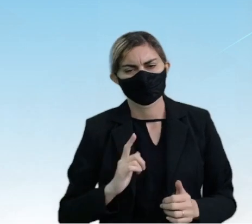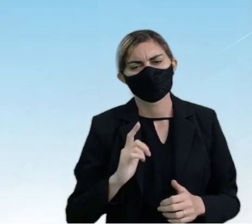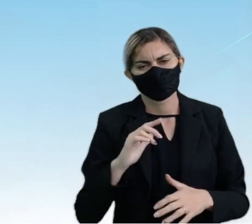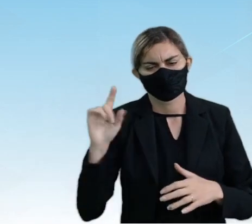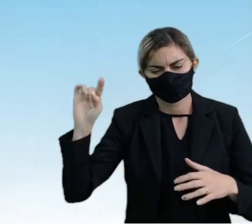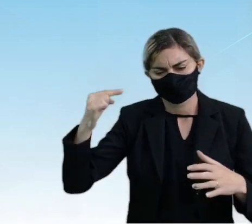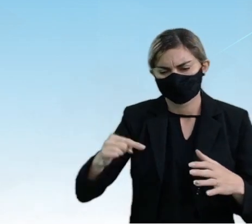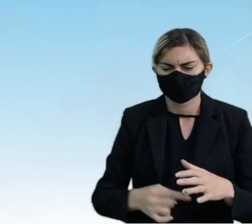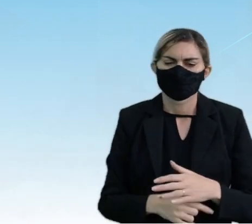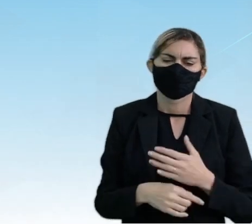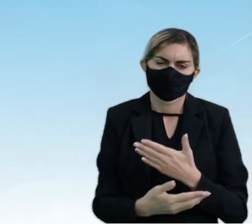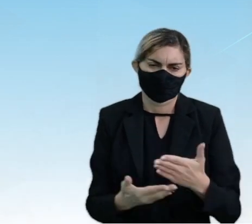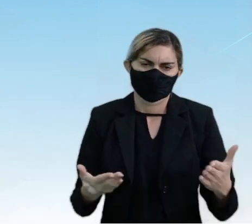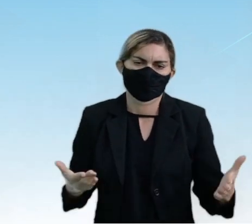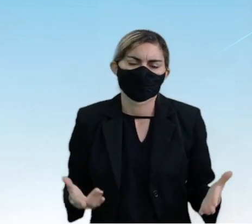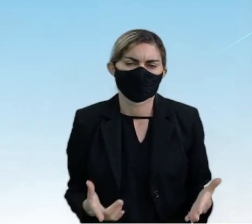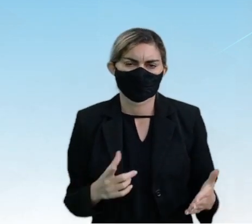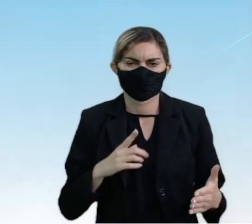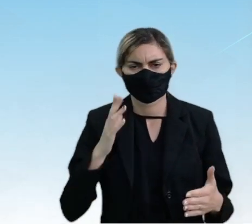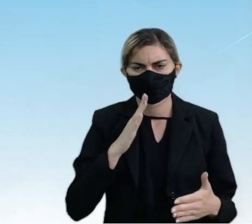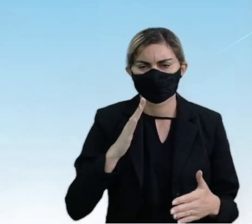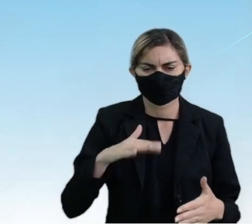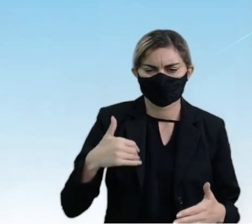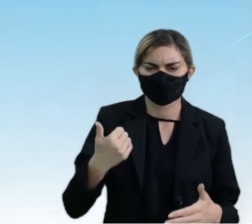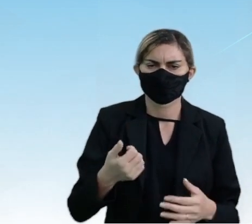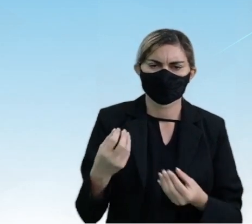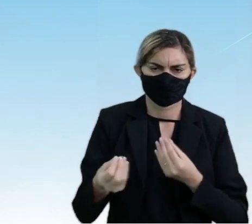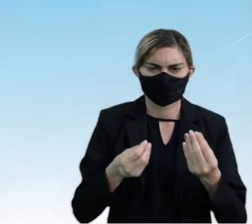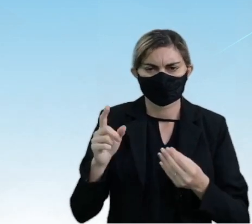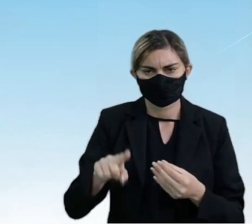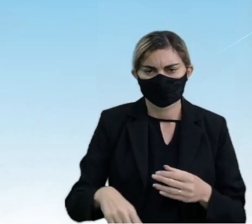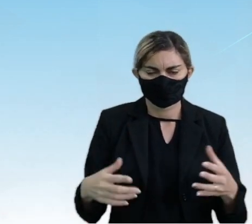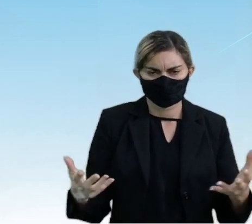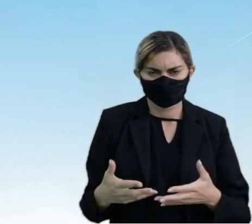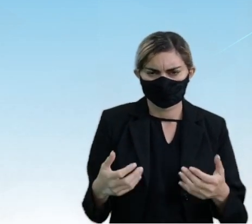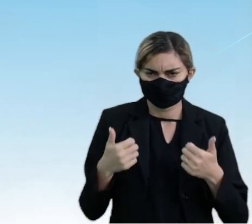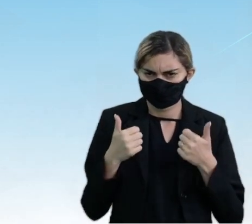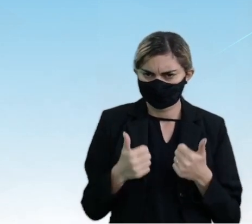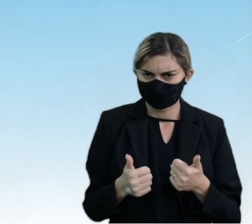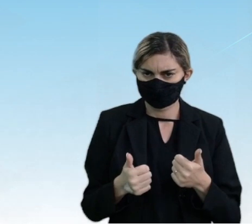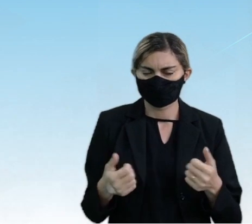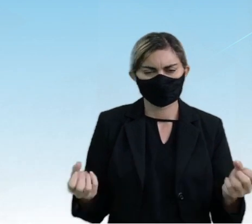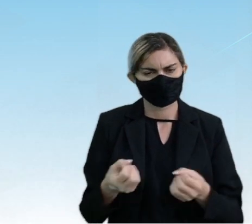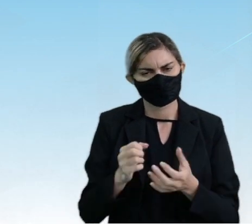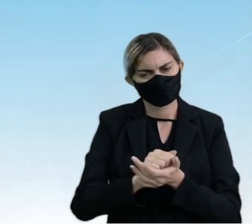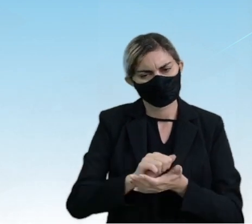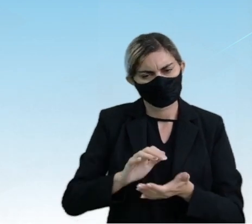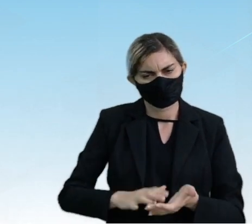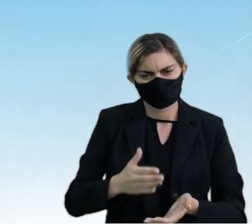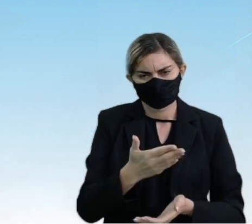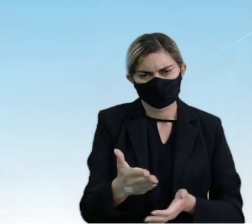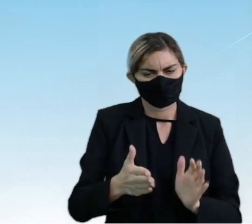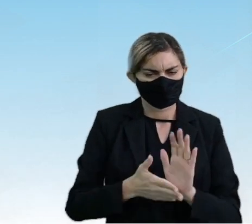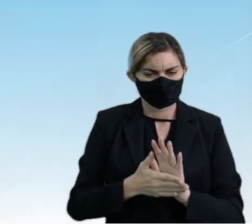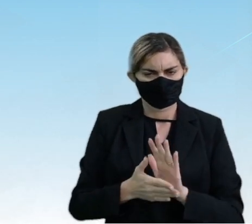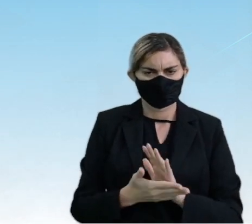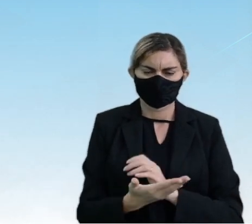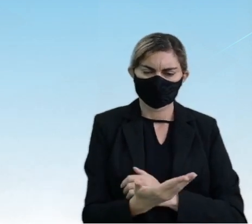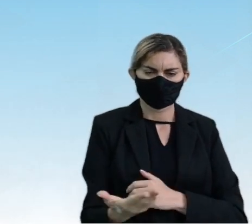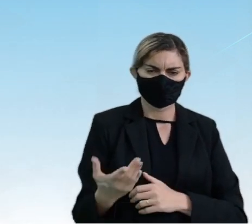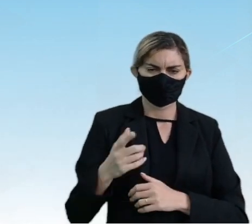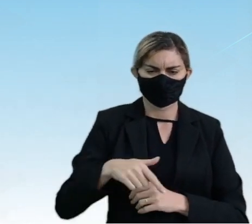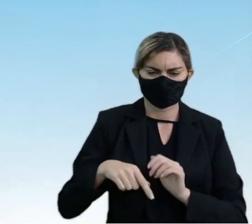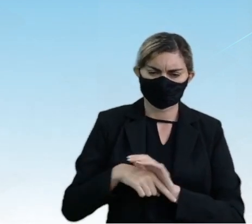que mergulhar na história da ginástica e entender melhor como ela é hoje, tá bom? Como atividade proposta para vocês, eu vou deixar para que